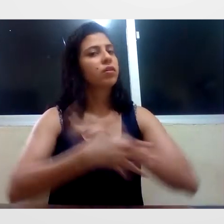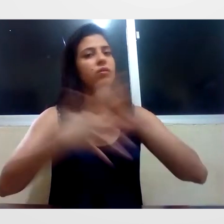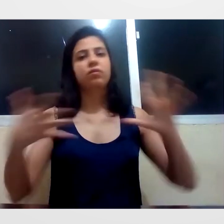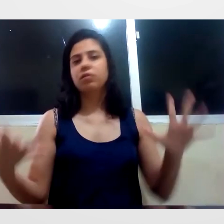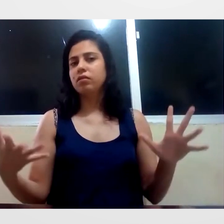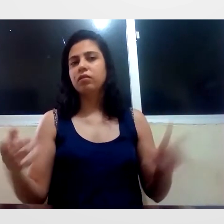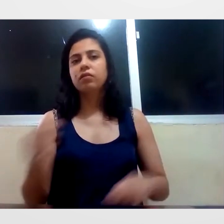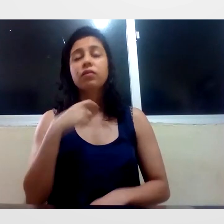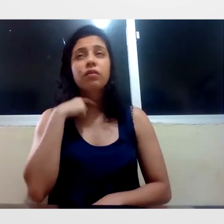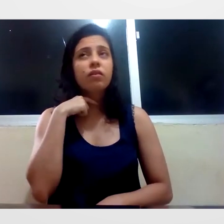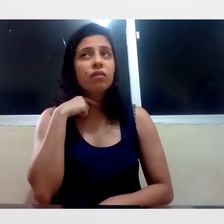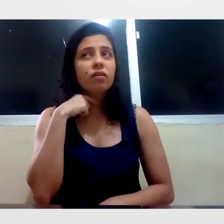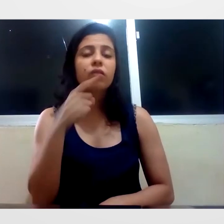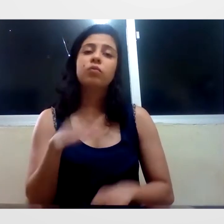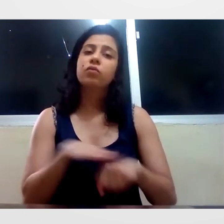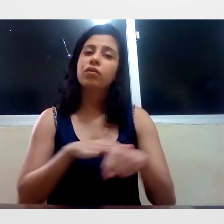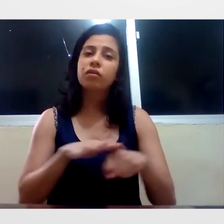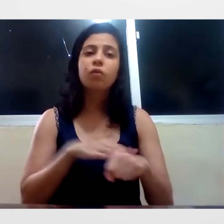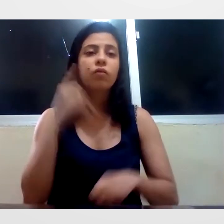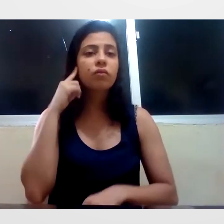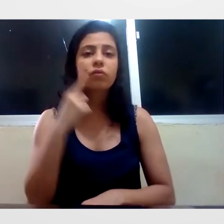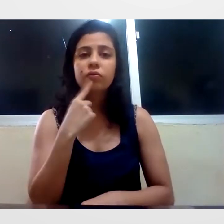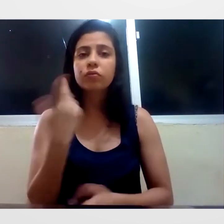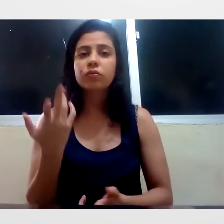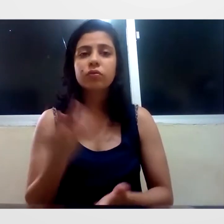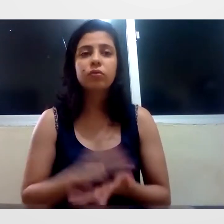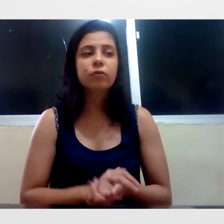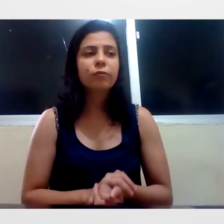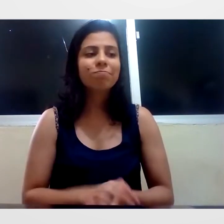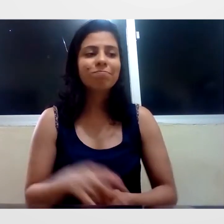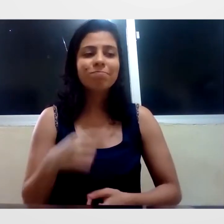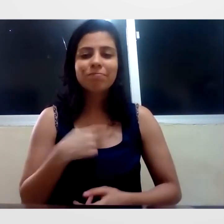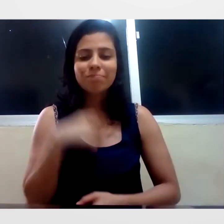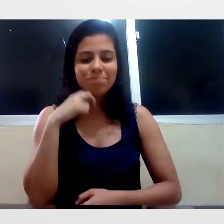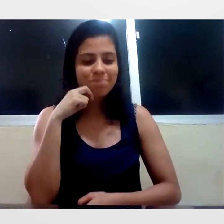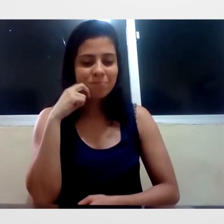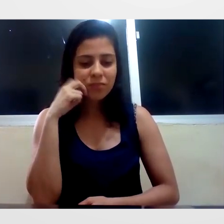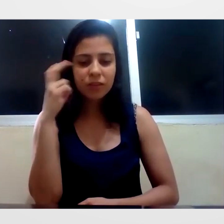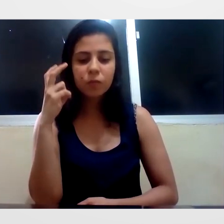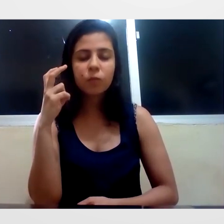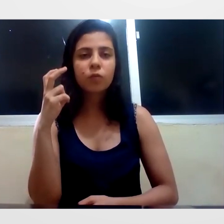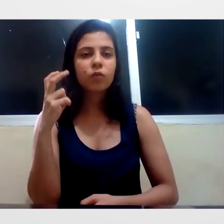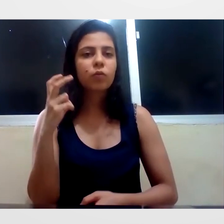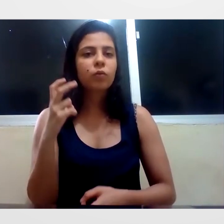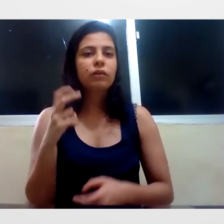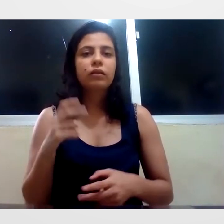conseguia avançar e de que eu não ia me tornar fluente ali. Porque eu me sentia com